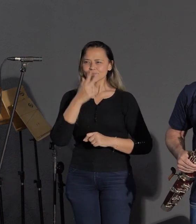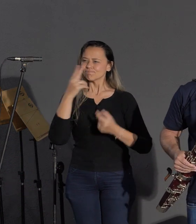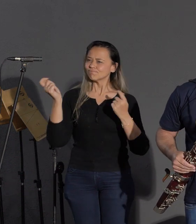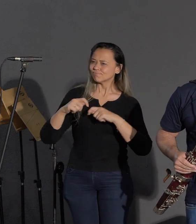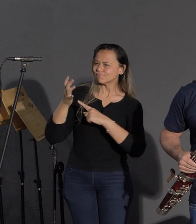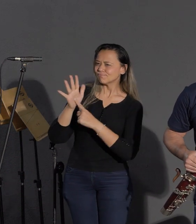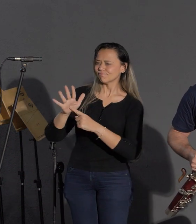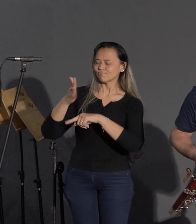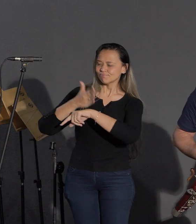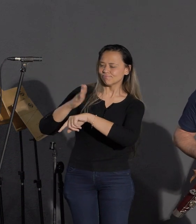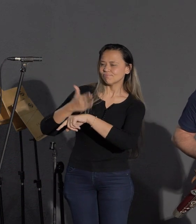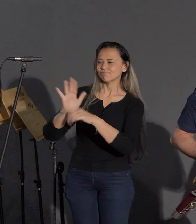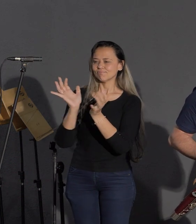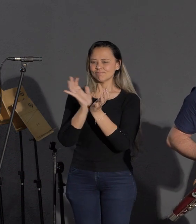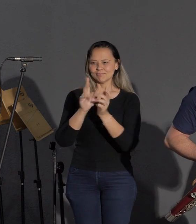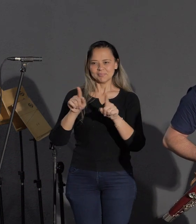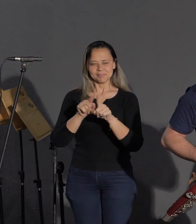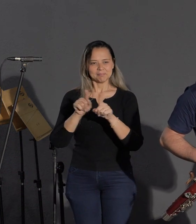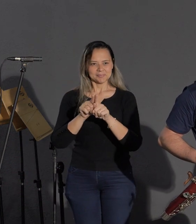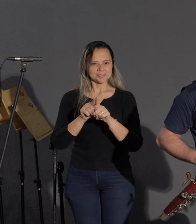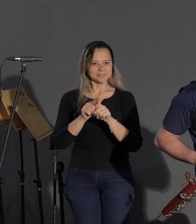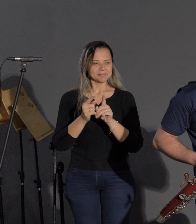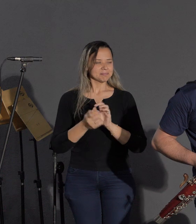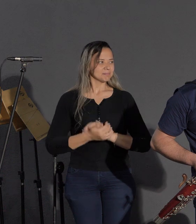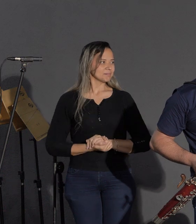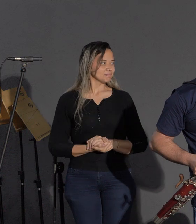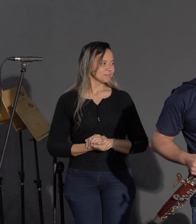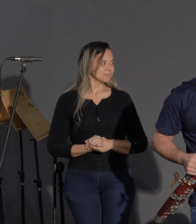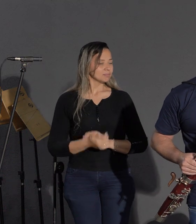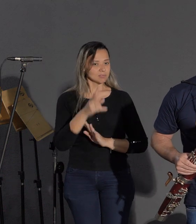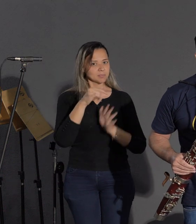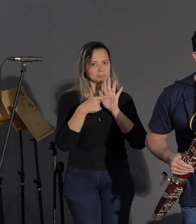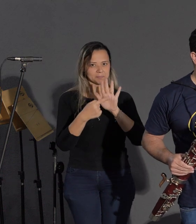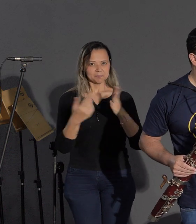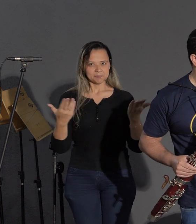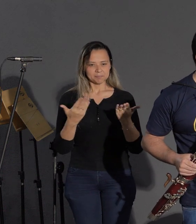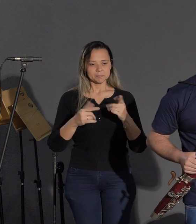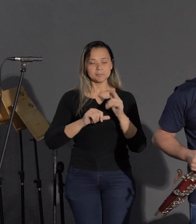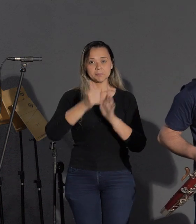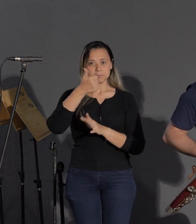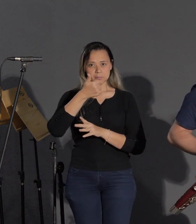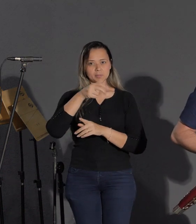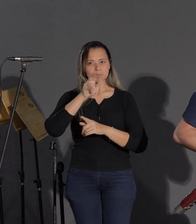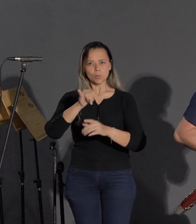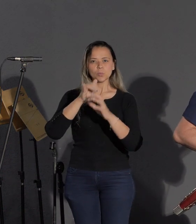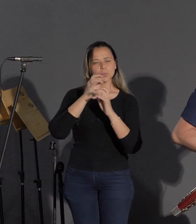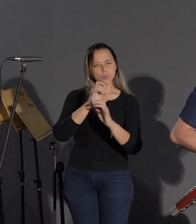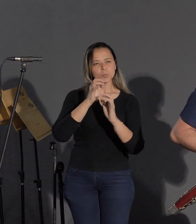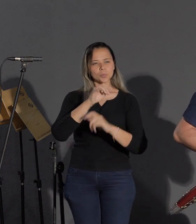essa prática coletiva junto também com eles. Então a gente vai estar apresentando aqui. A primeira peça que a gente vai tocar